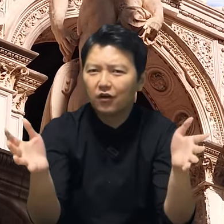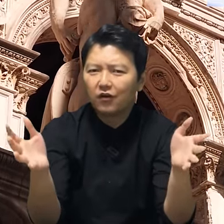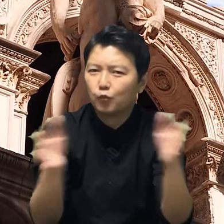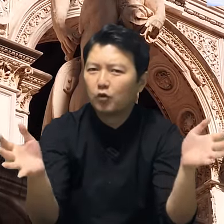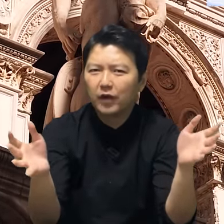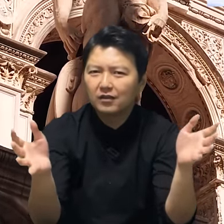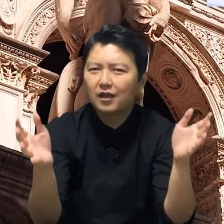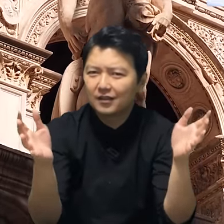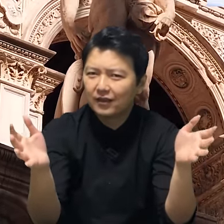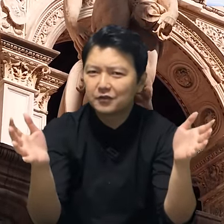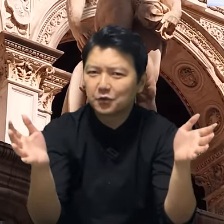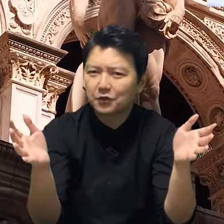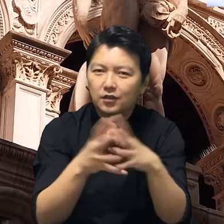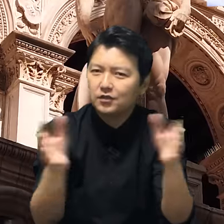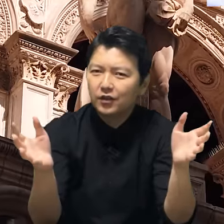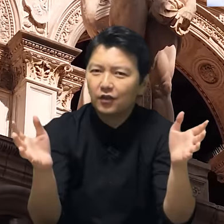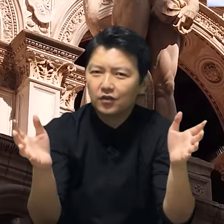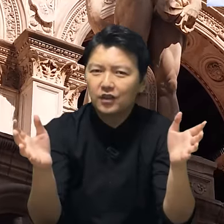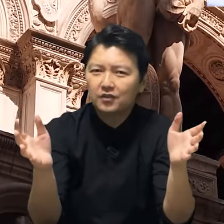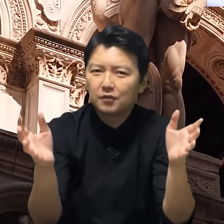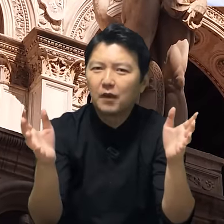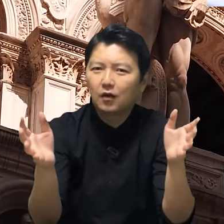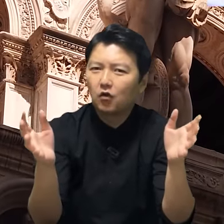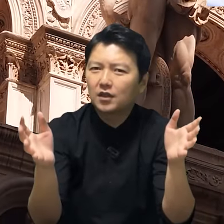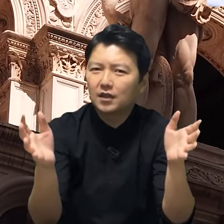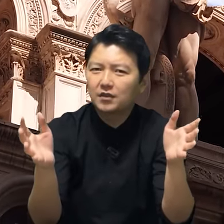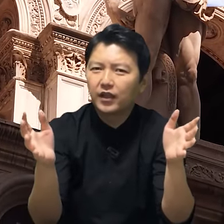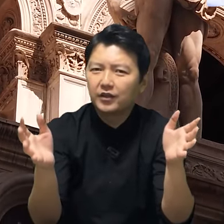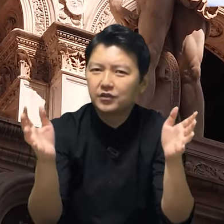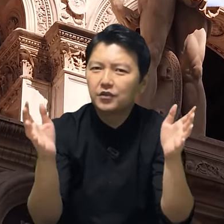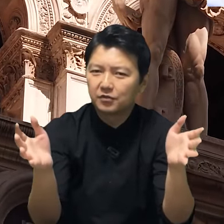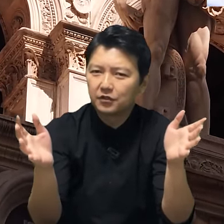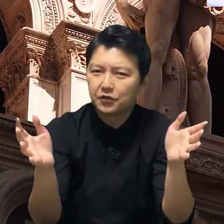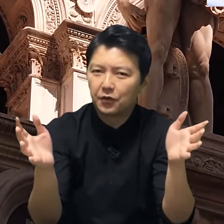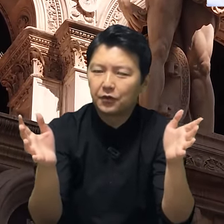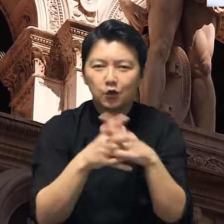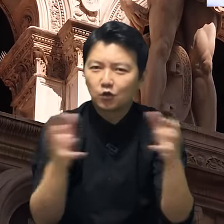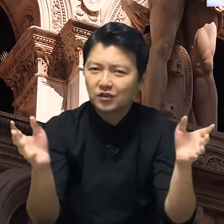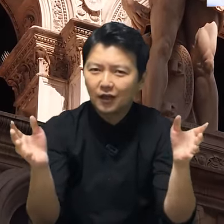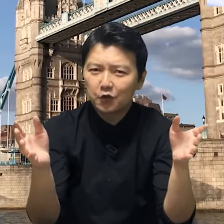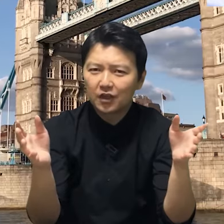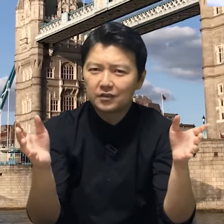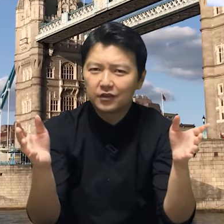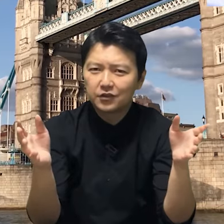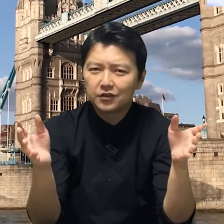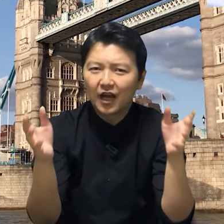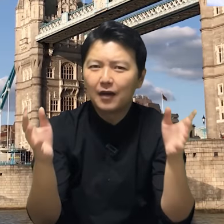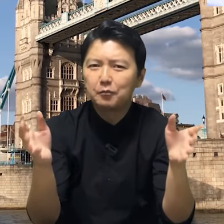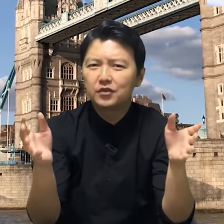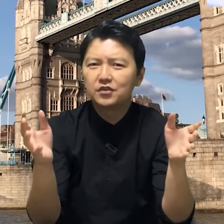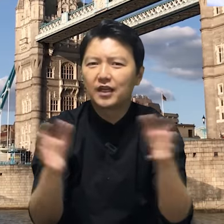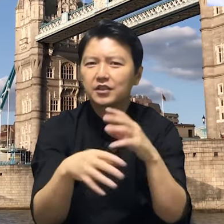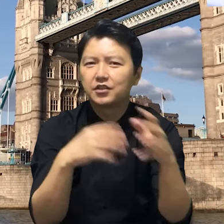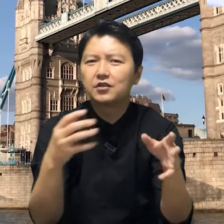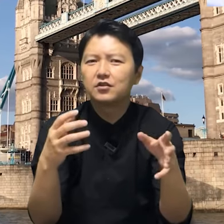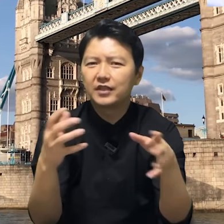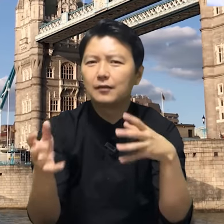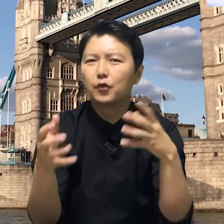뭐 맨날 이랬죠. 근데 어디 가서 맞고 왔다는 얘기는 없었죠. 고등학교 다닐 때는 한 번은 자기 형